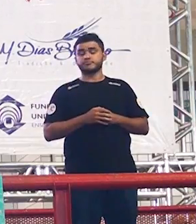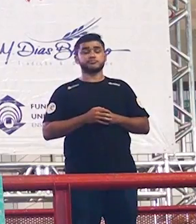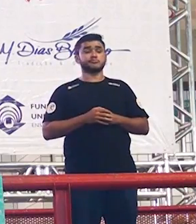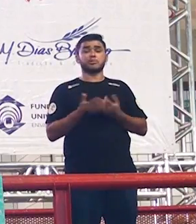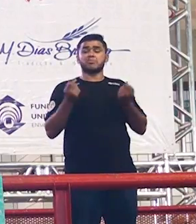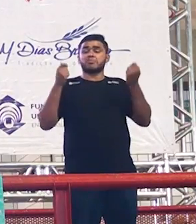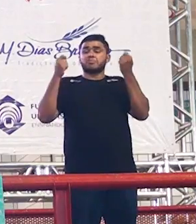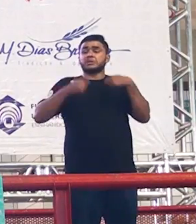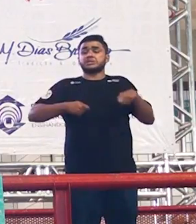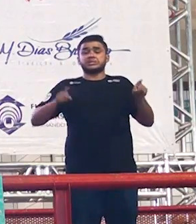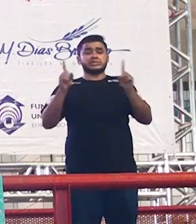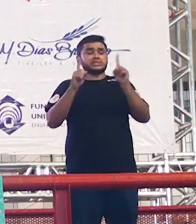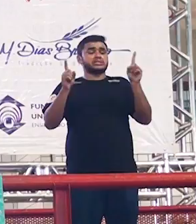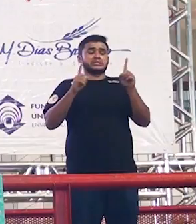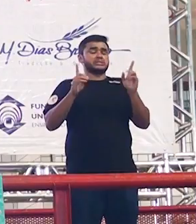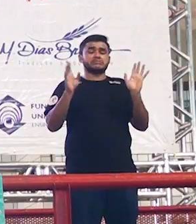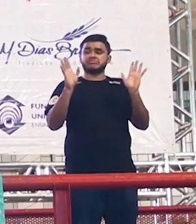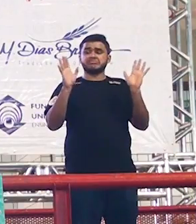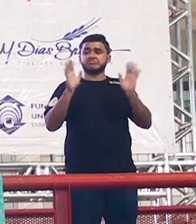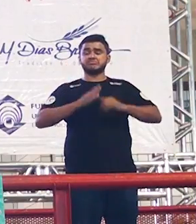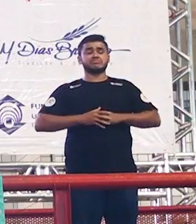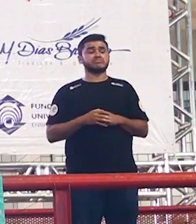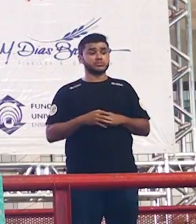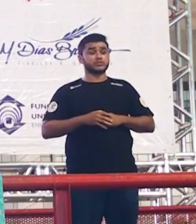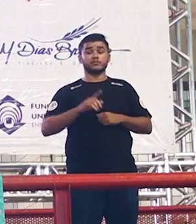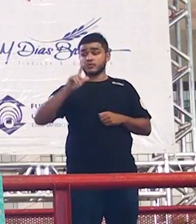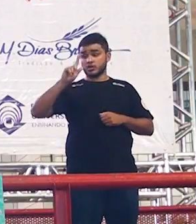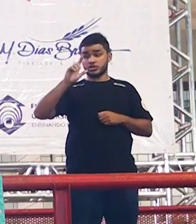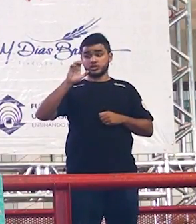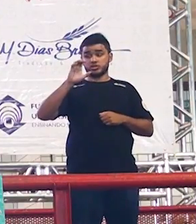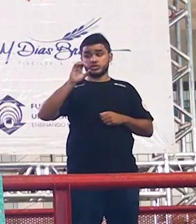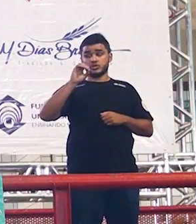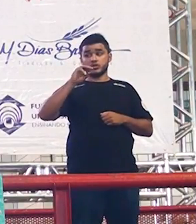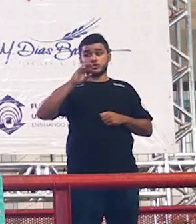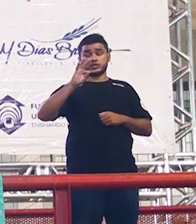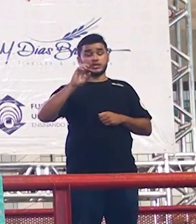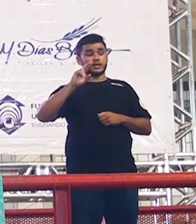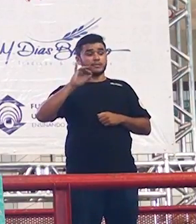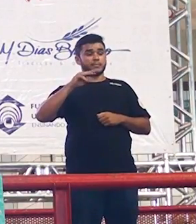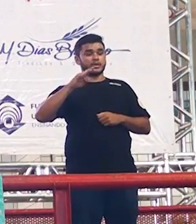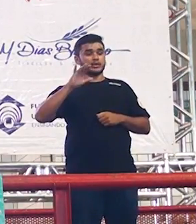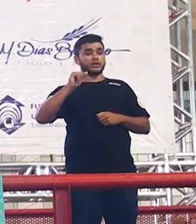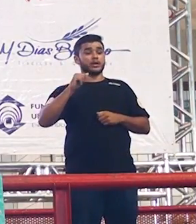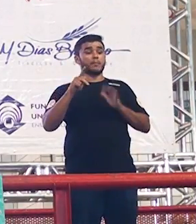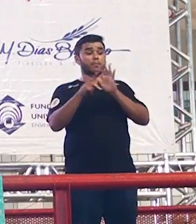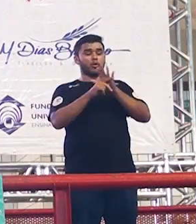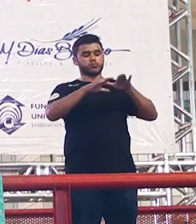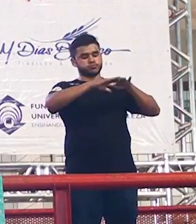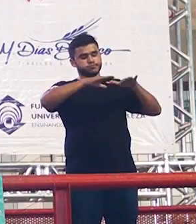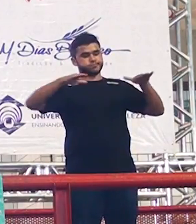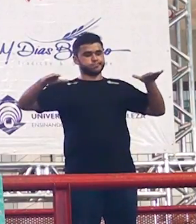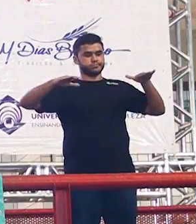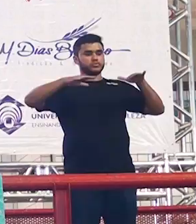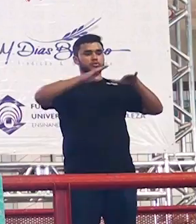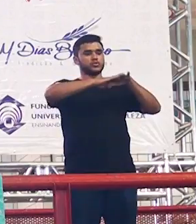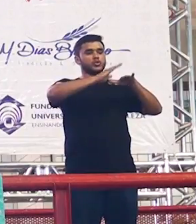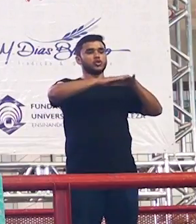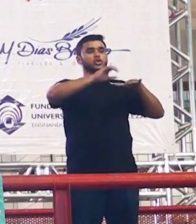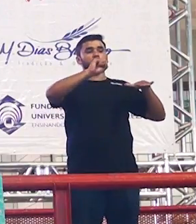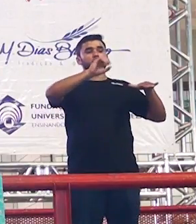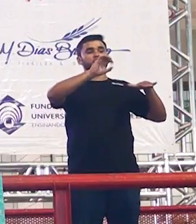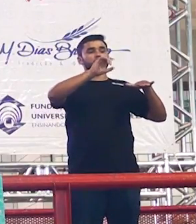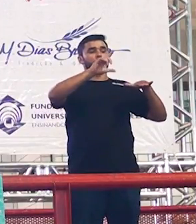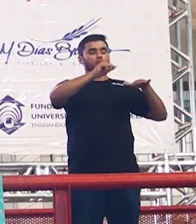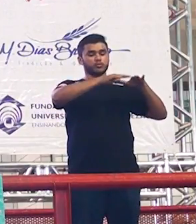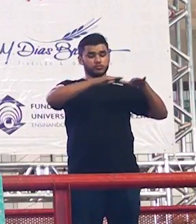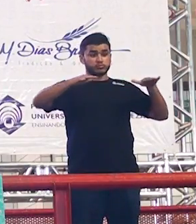Parece que não precisa ainda usar geotérmica. A geotérmica é uma energia que vem do solo. No